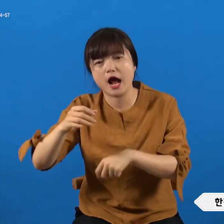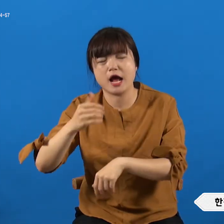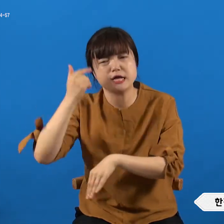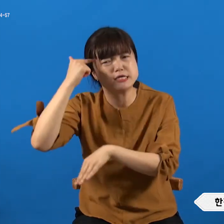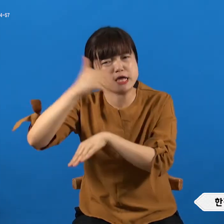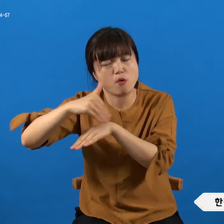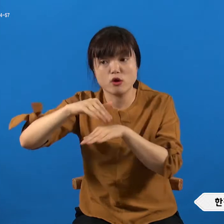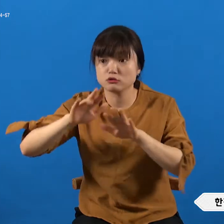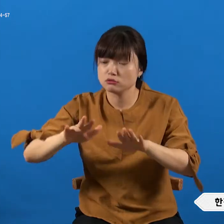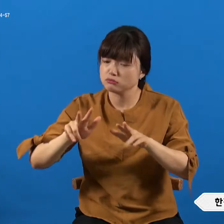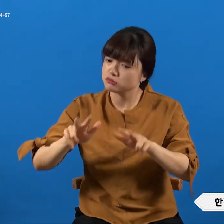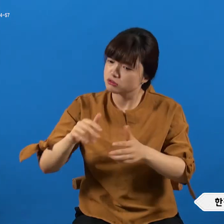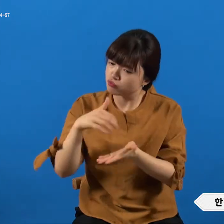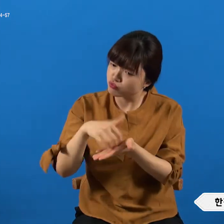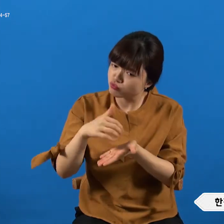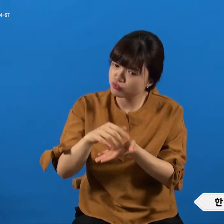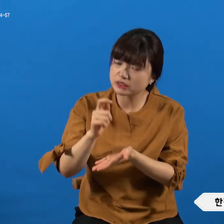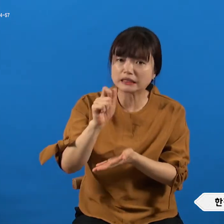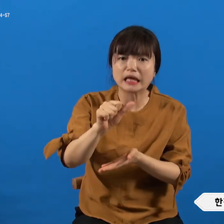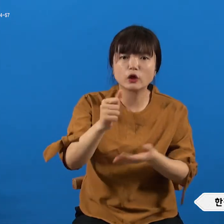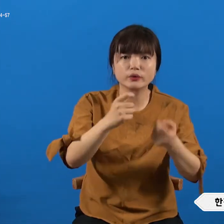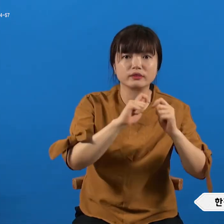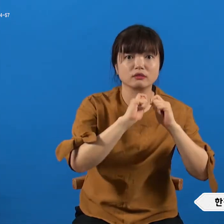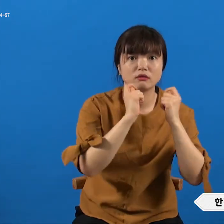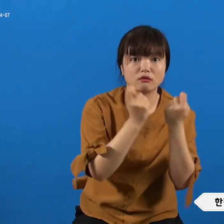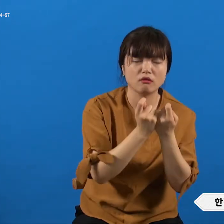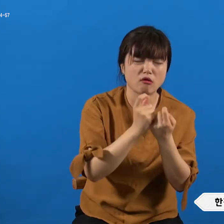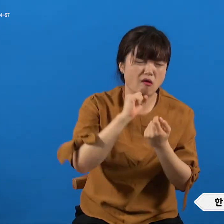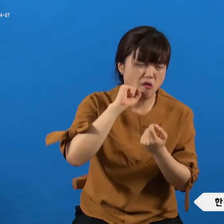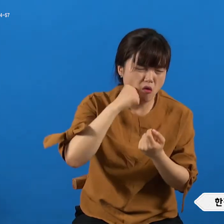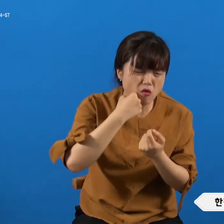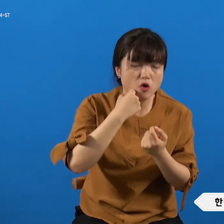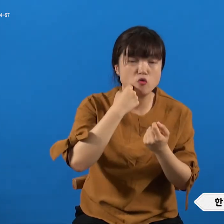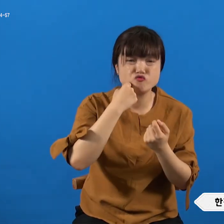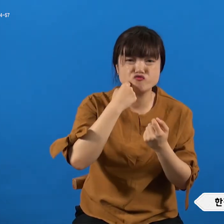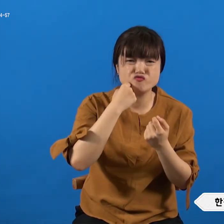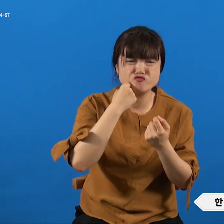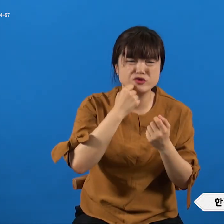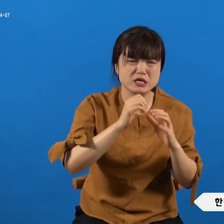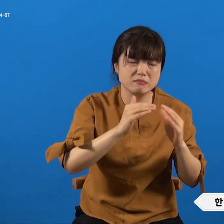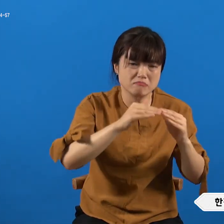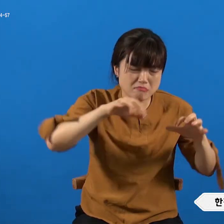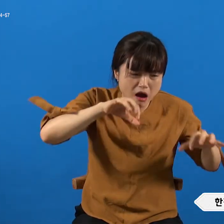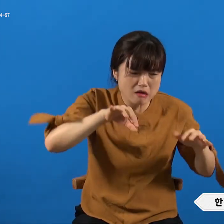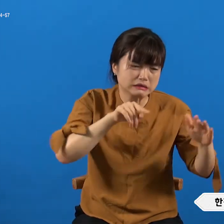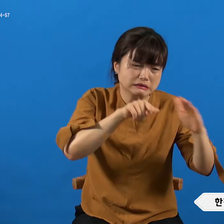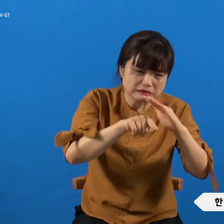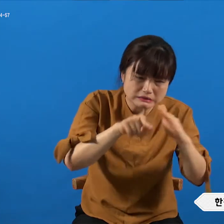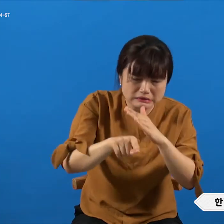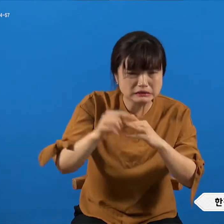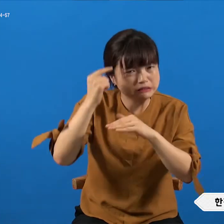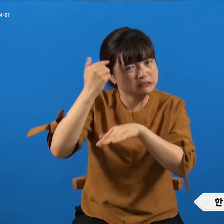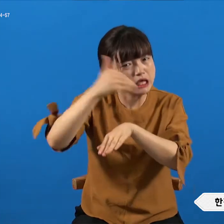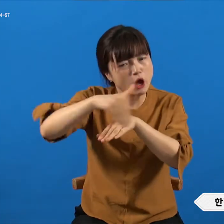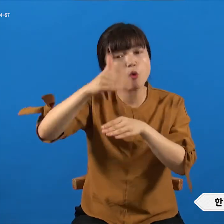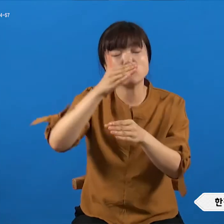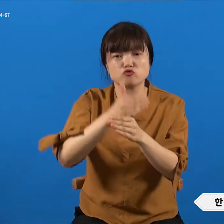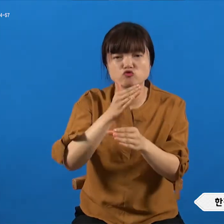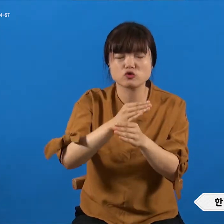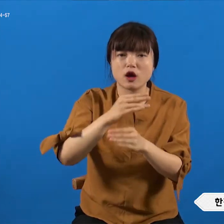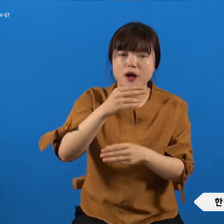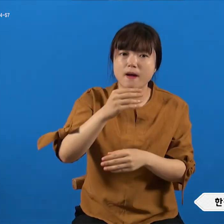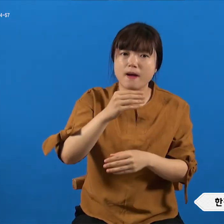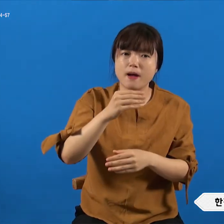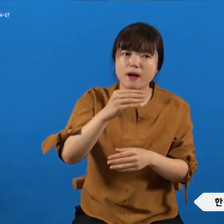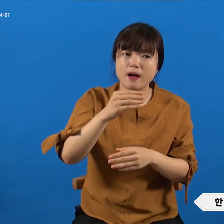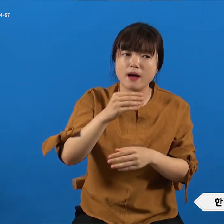이제 5팀이 됐습니다. 방글라데시의 그 의료를 중심으로 대대적으로 하는 그거는 그대로 하지요. 그 다음에 이번에